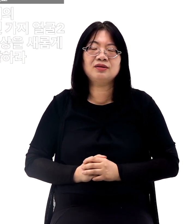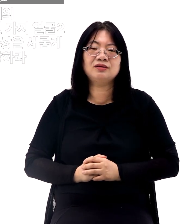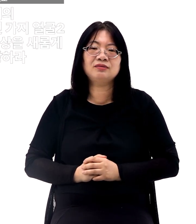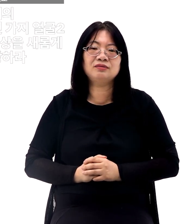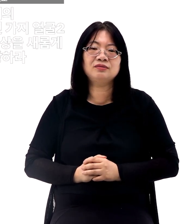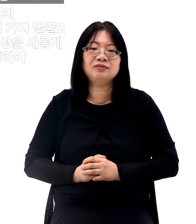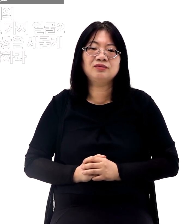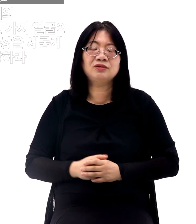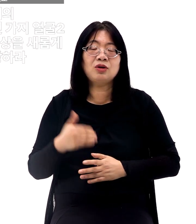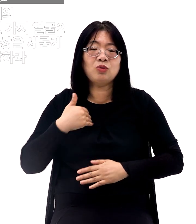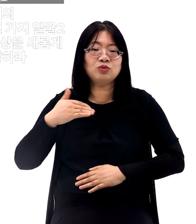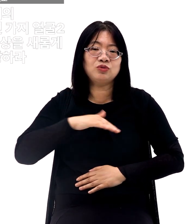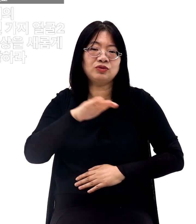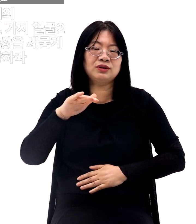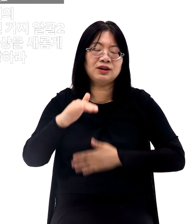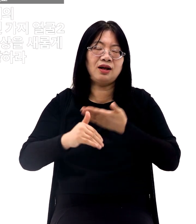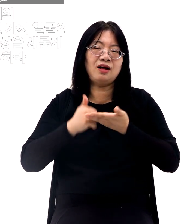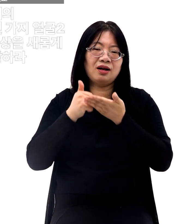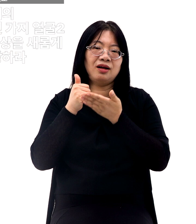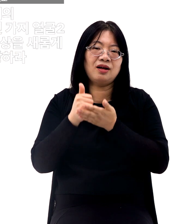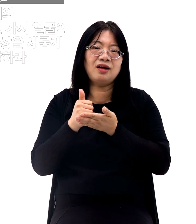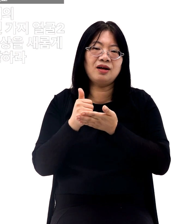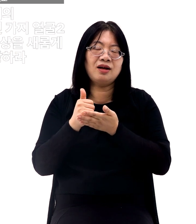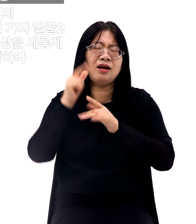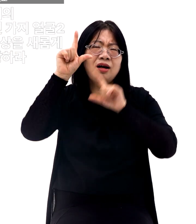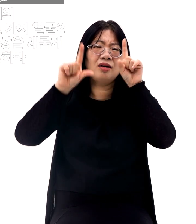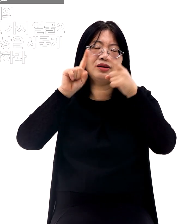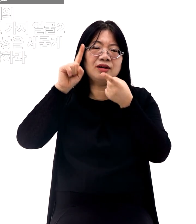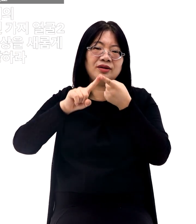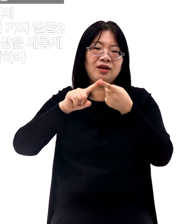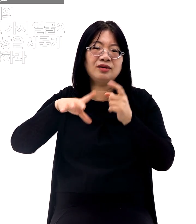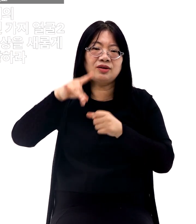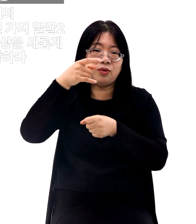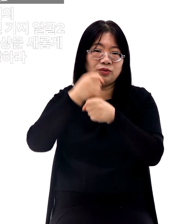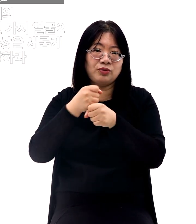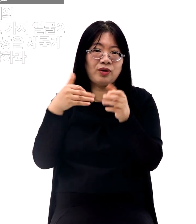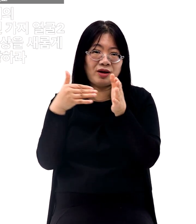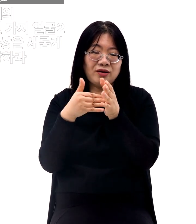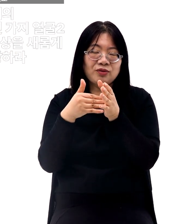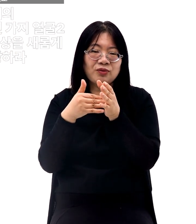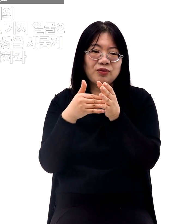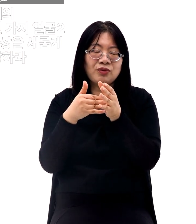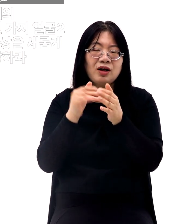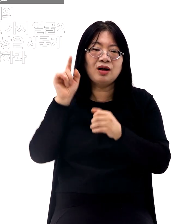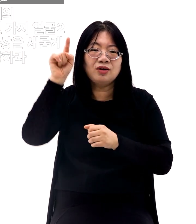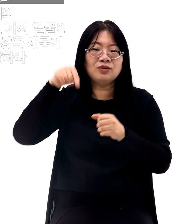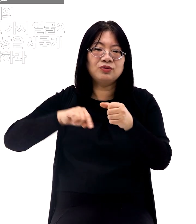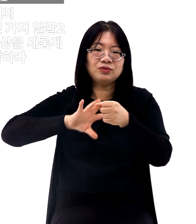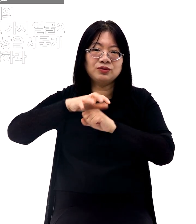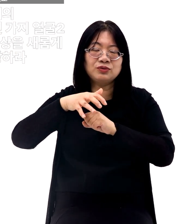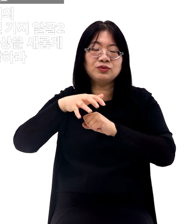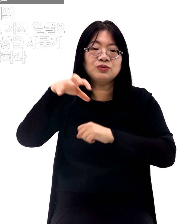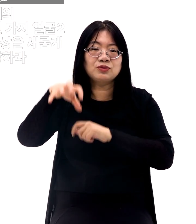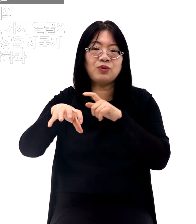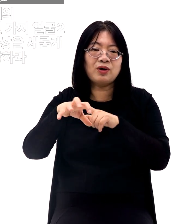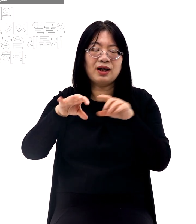그런데 우리는 하나님의 형상대로 창조하셨고 이 우주공간 땅